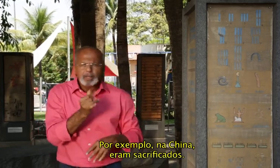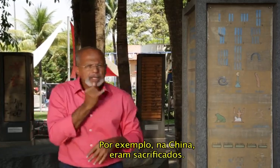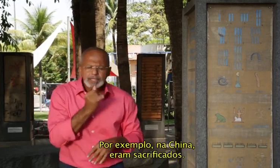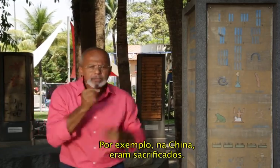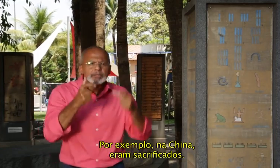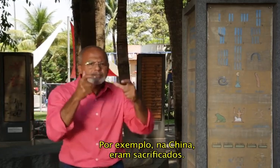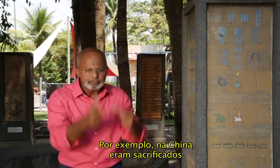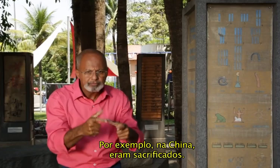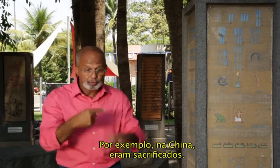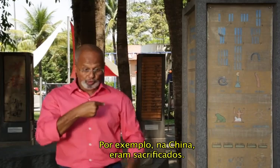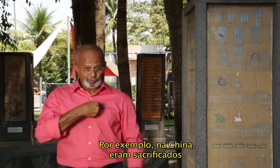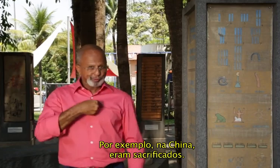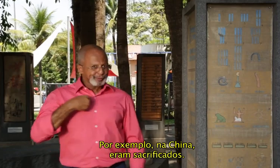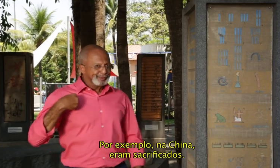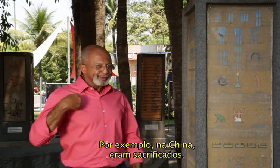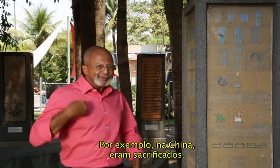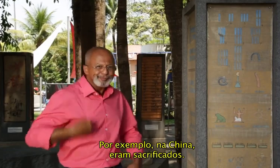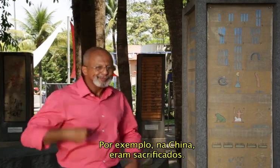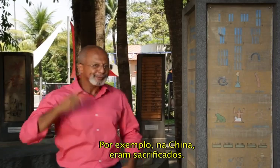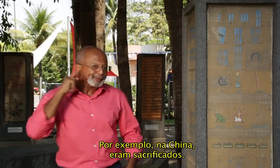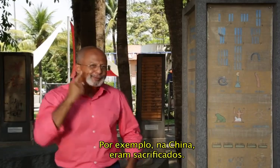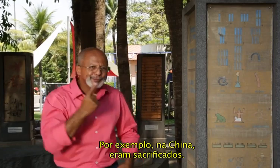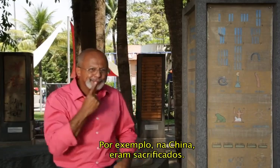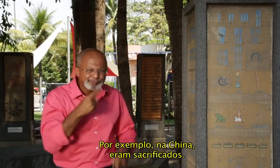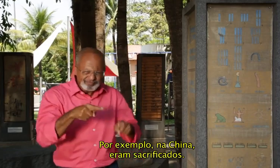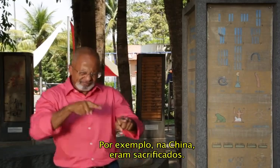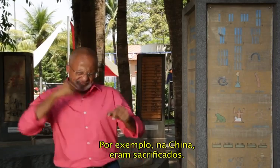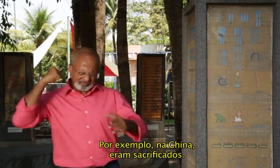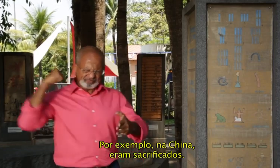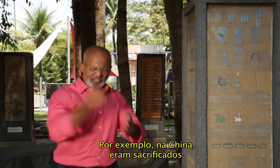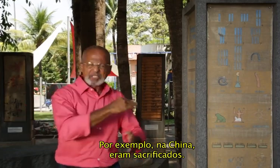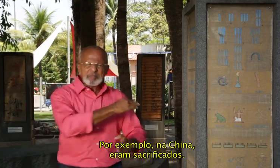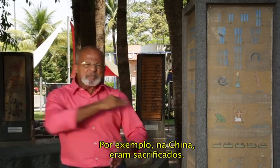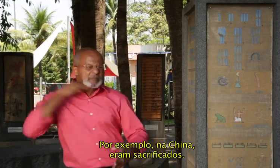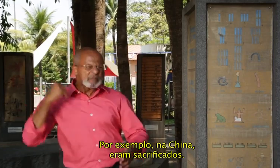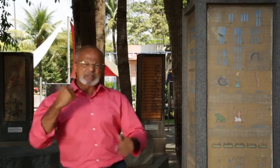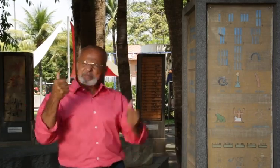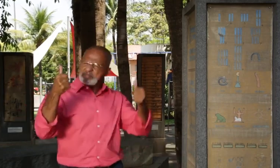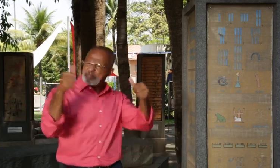exemplo, na China, eram sacrificados.